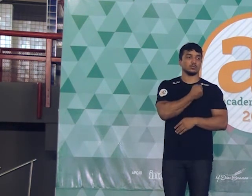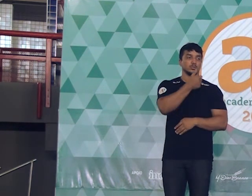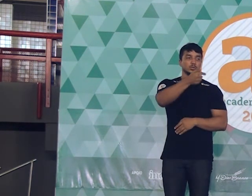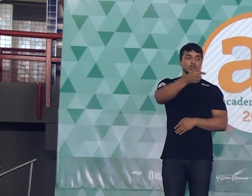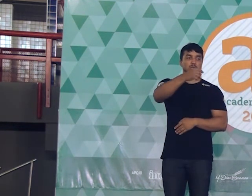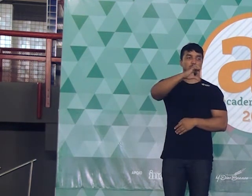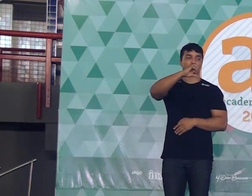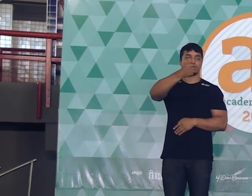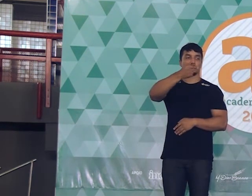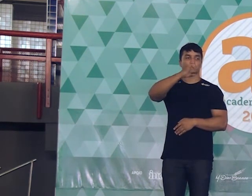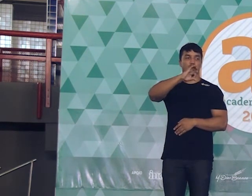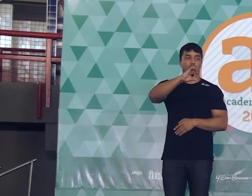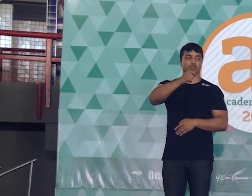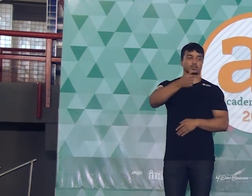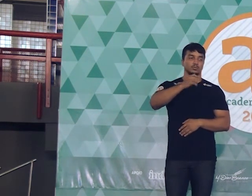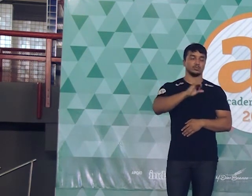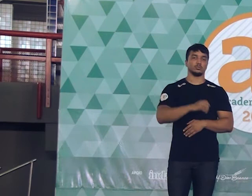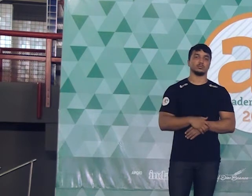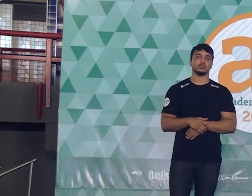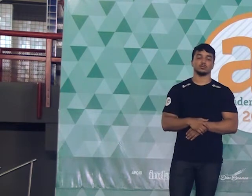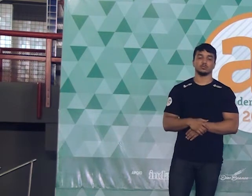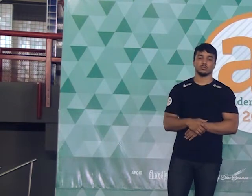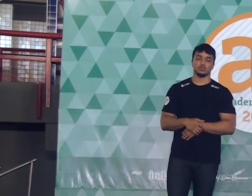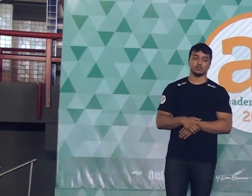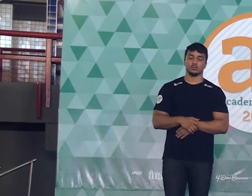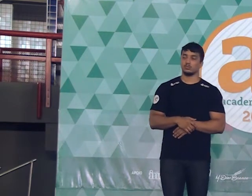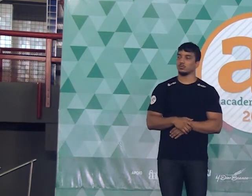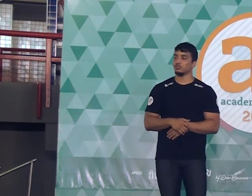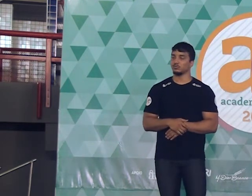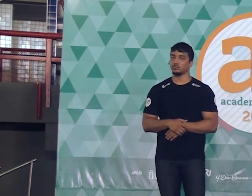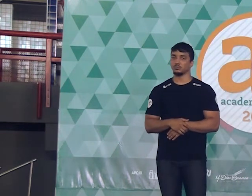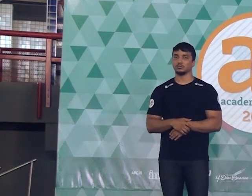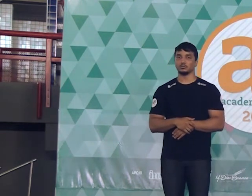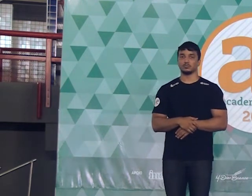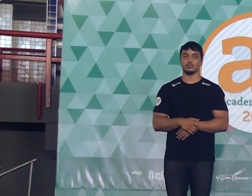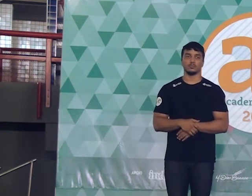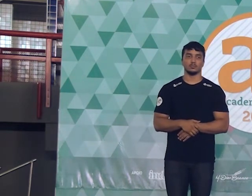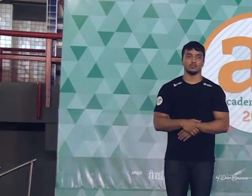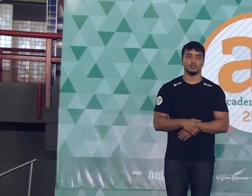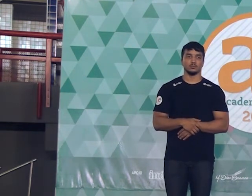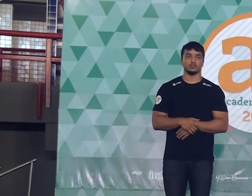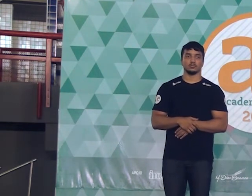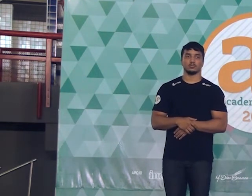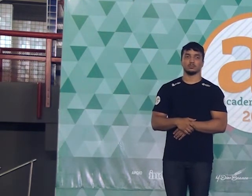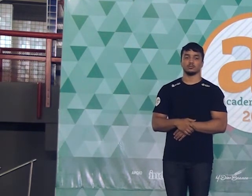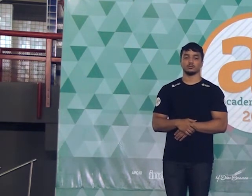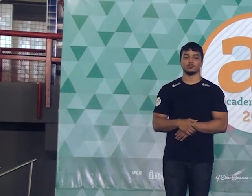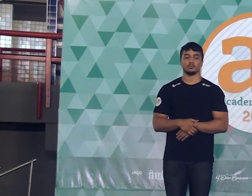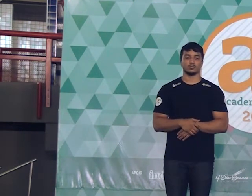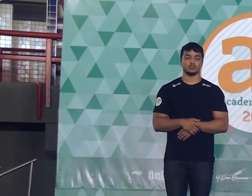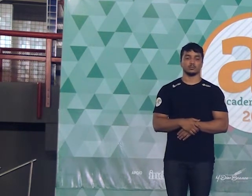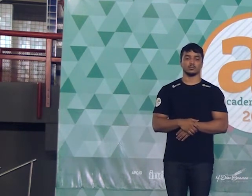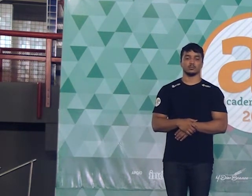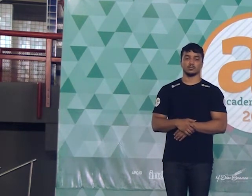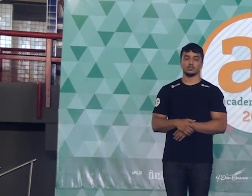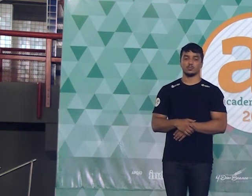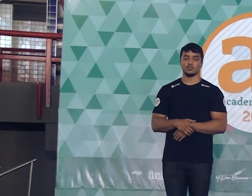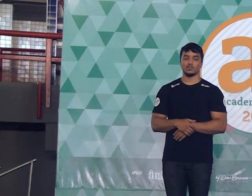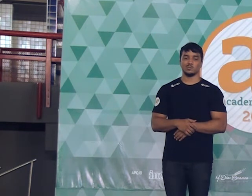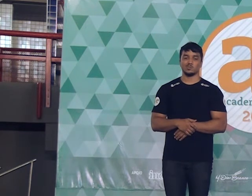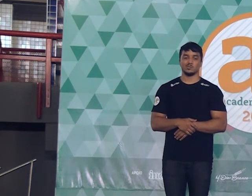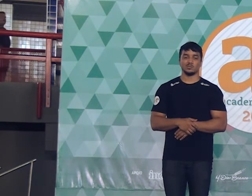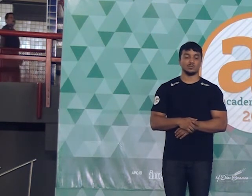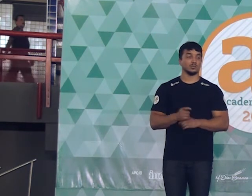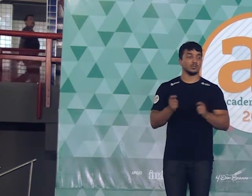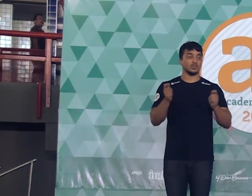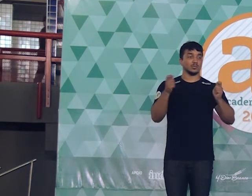7 e 9. E a gente vai trabalhar agora com mais uma questão, por favor. Antes disso,